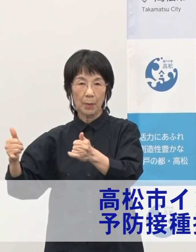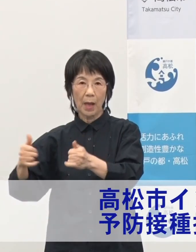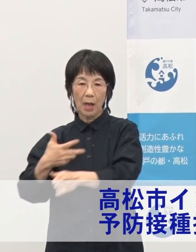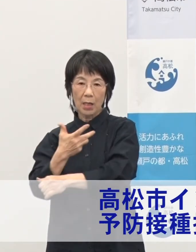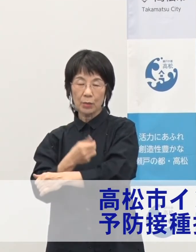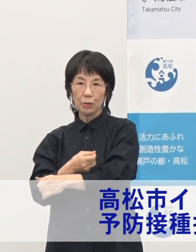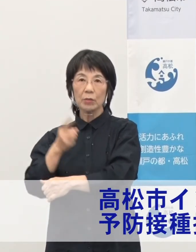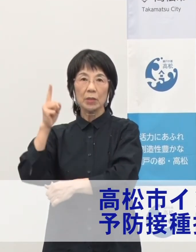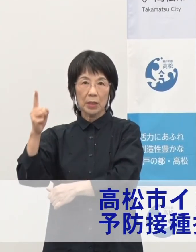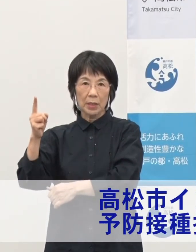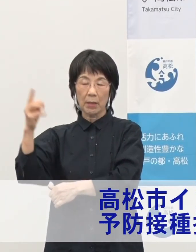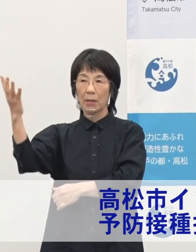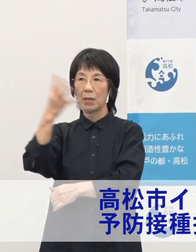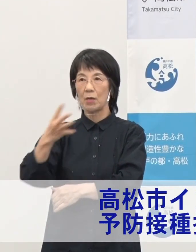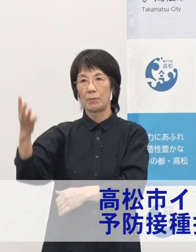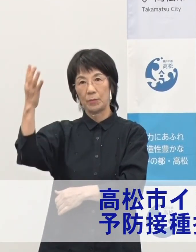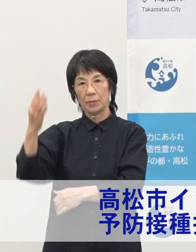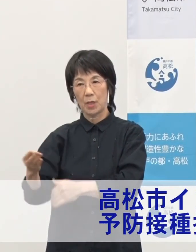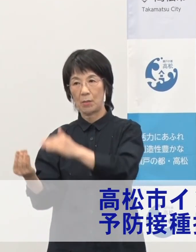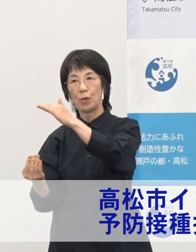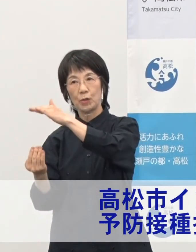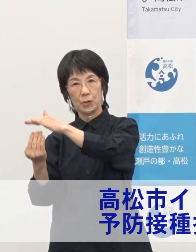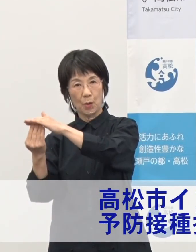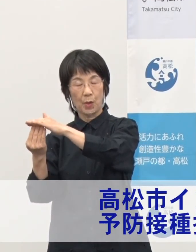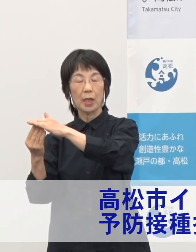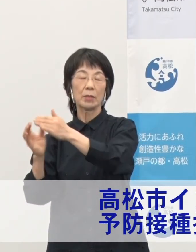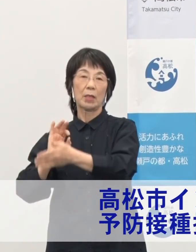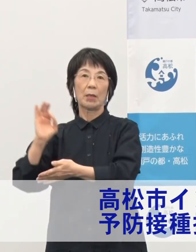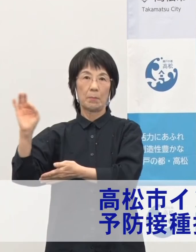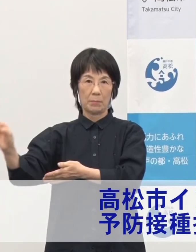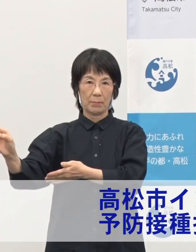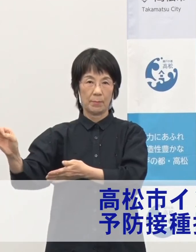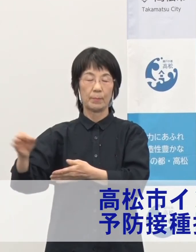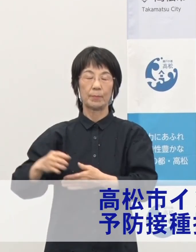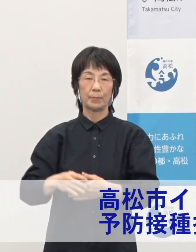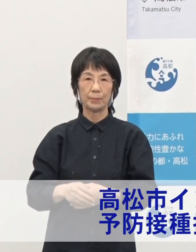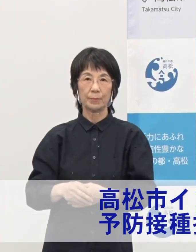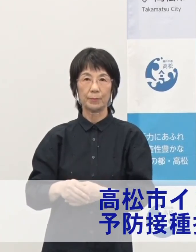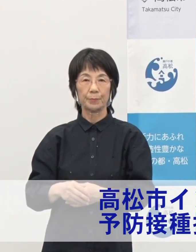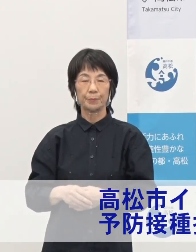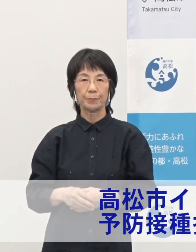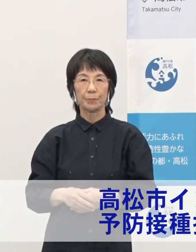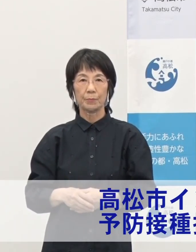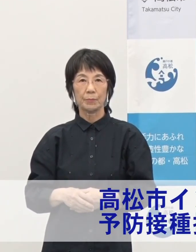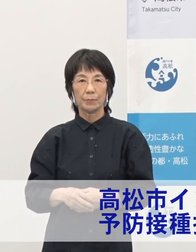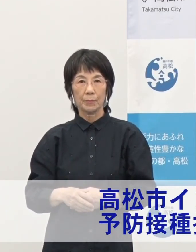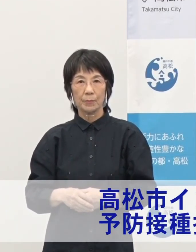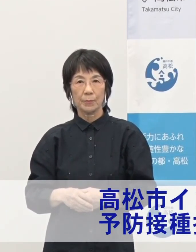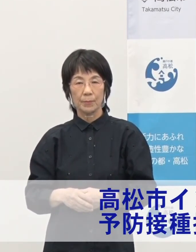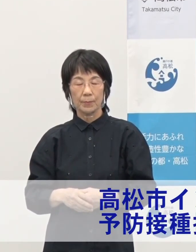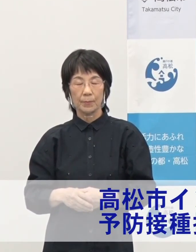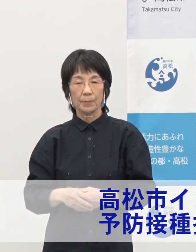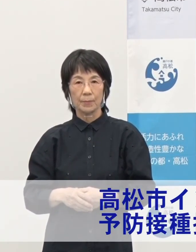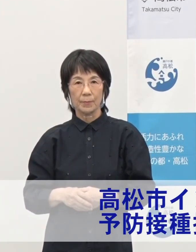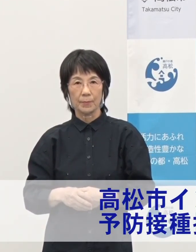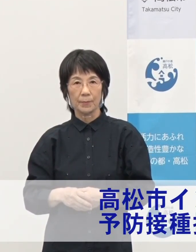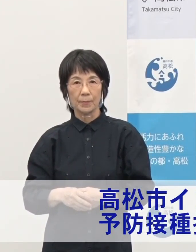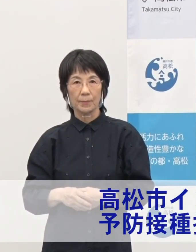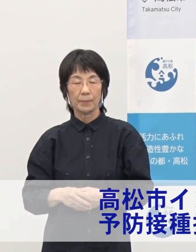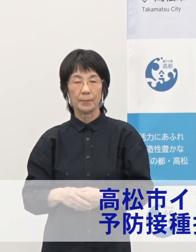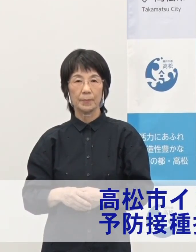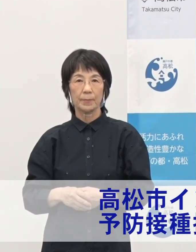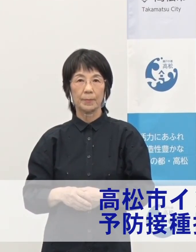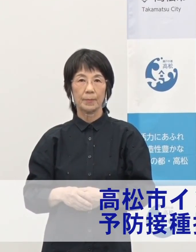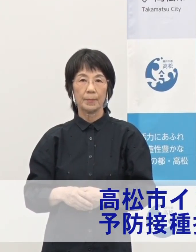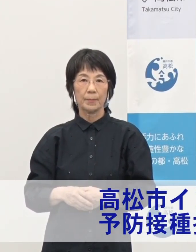あたり4000円を上限に助成を致します中学生相当ということでございます4000円を上限に助成を致し